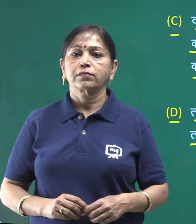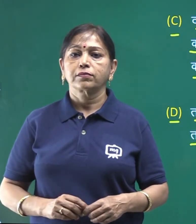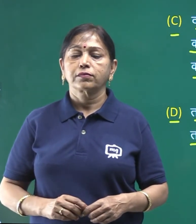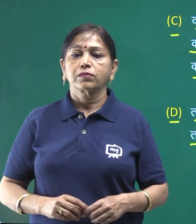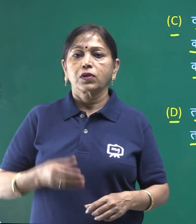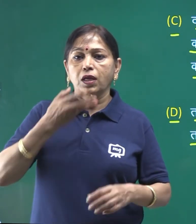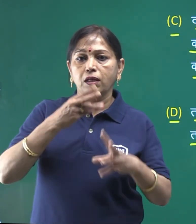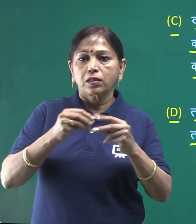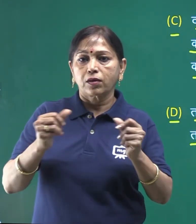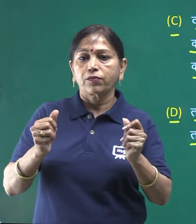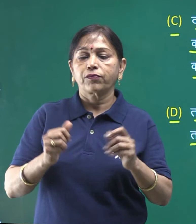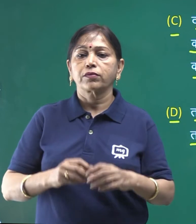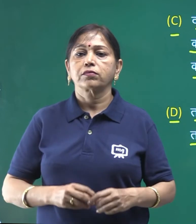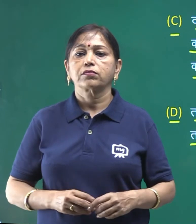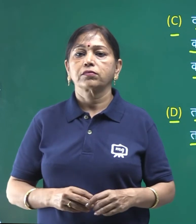द्रव